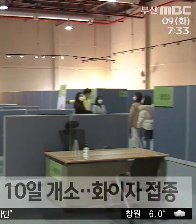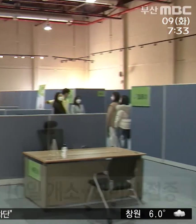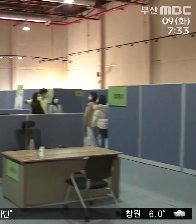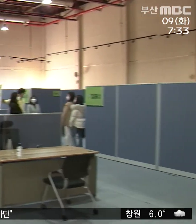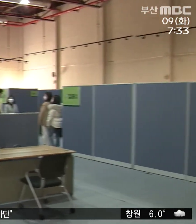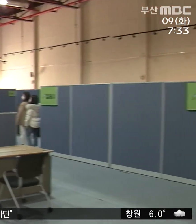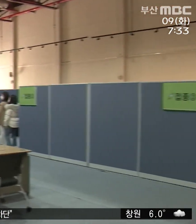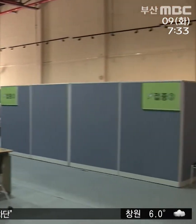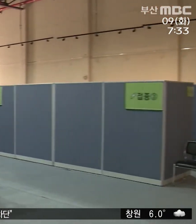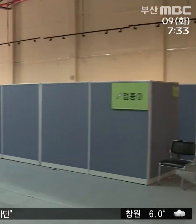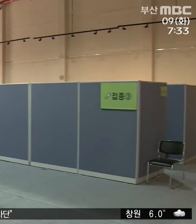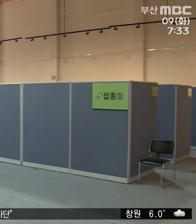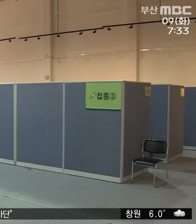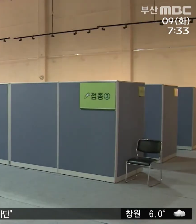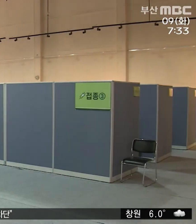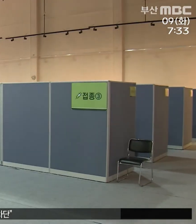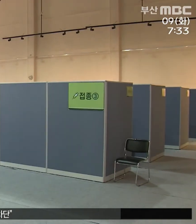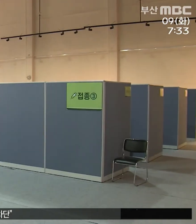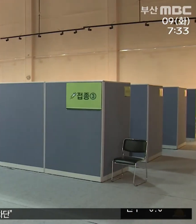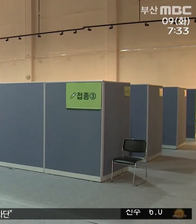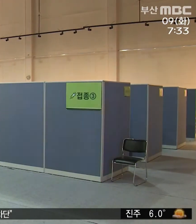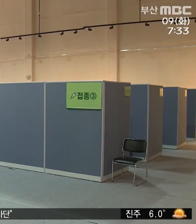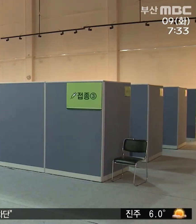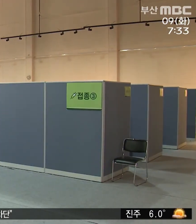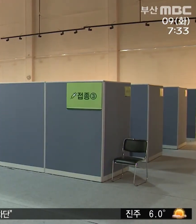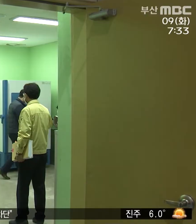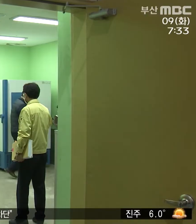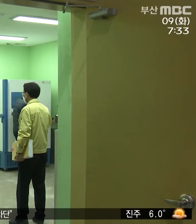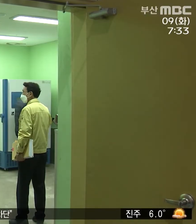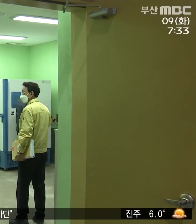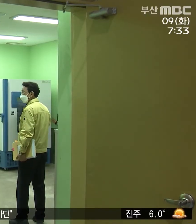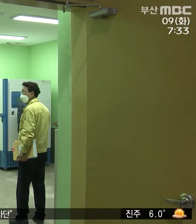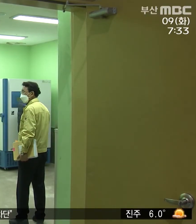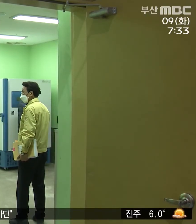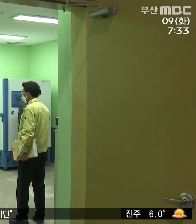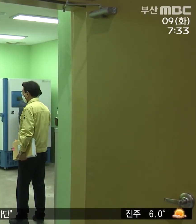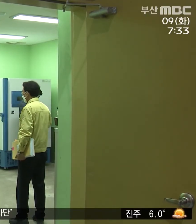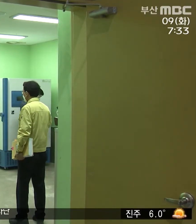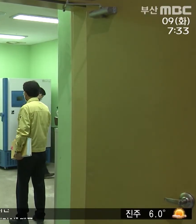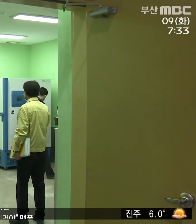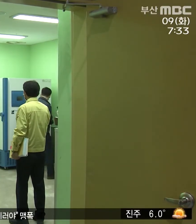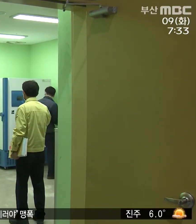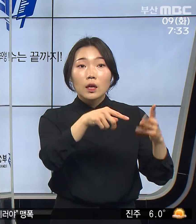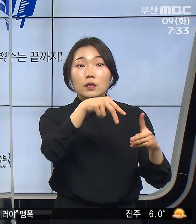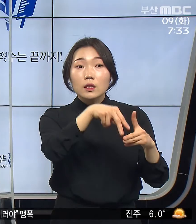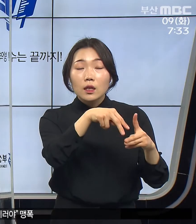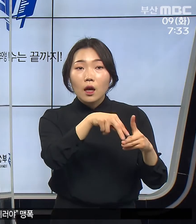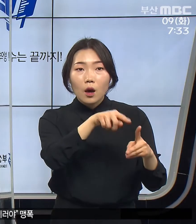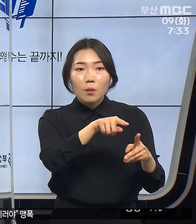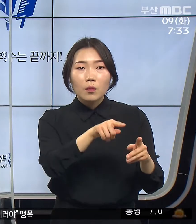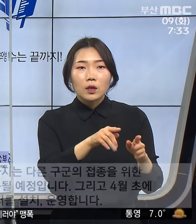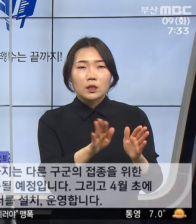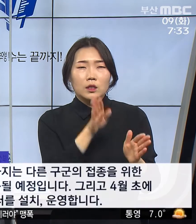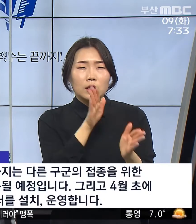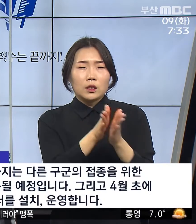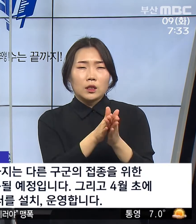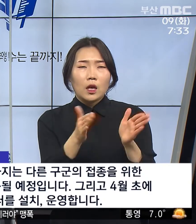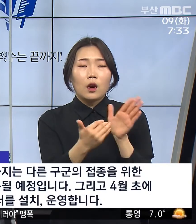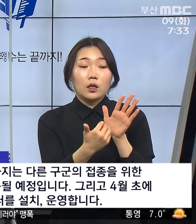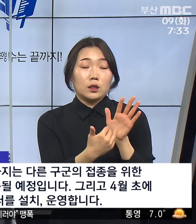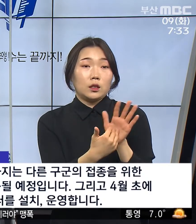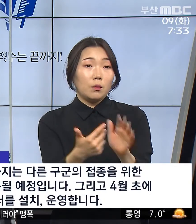들어갑니다. 의사와 간호사, 행정보조인력 등 25명이 투입됩니다. 본격적으로 접종이